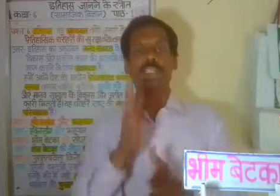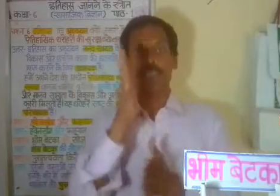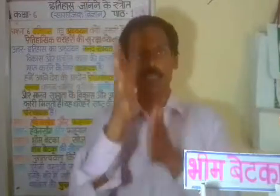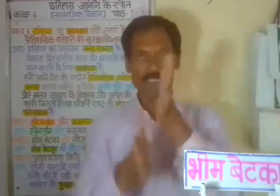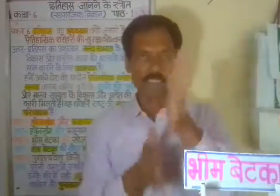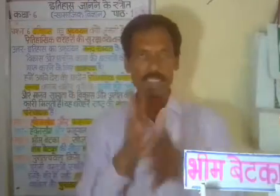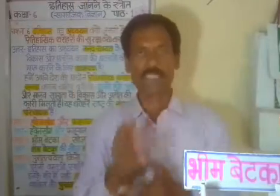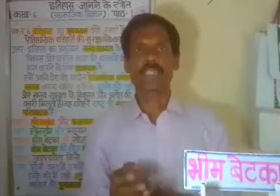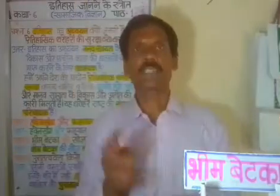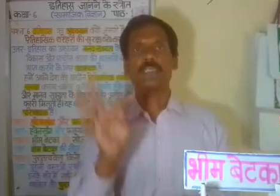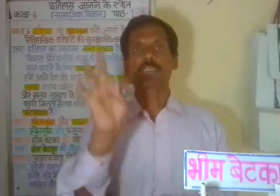भीमबेटका, इसका संकेत